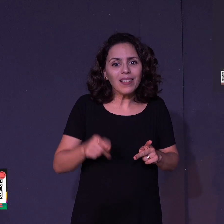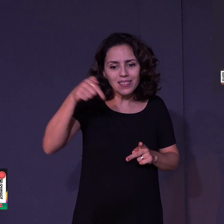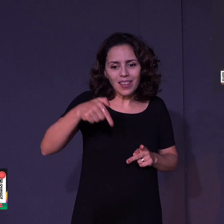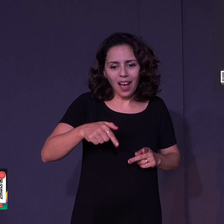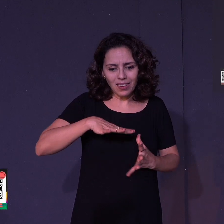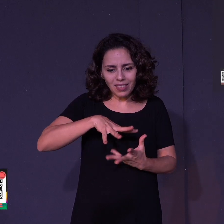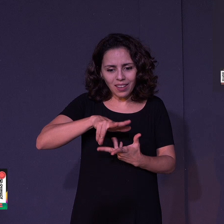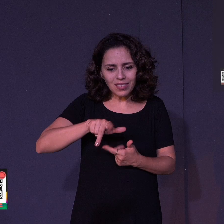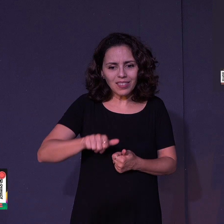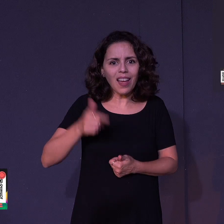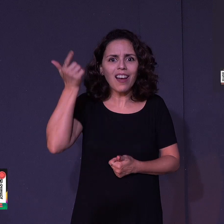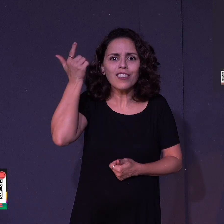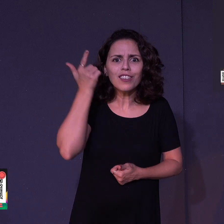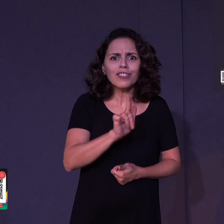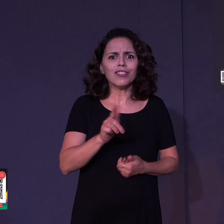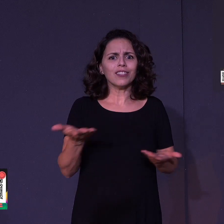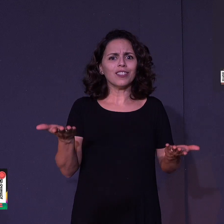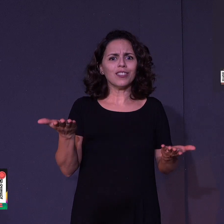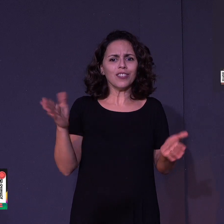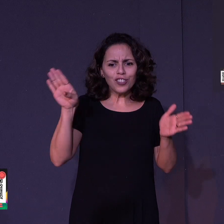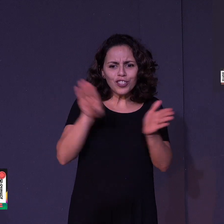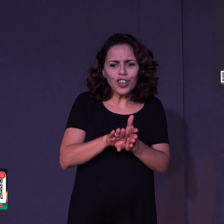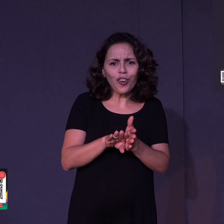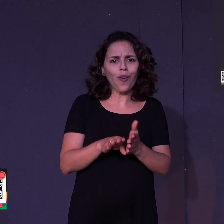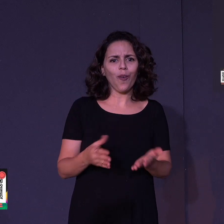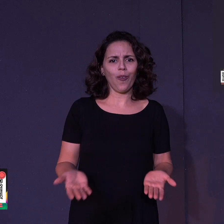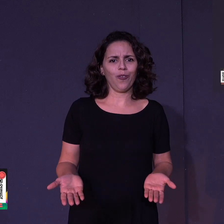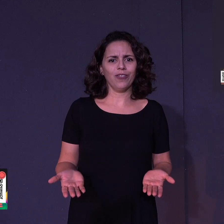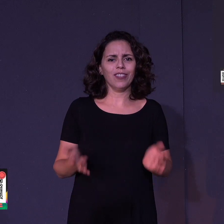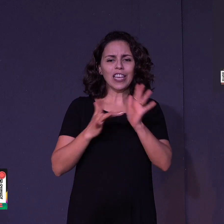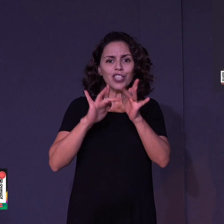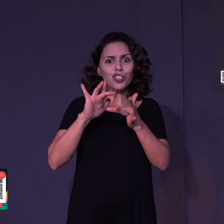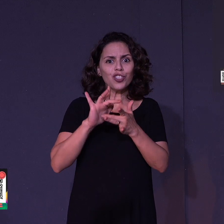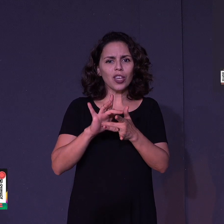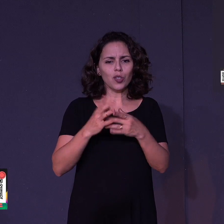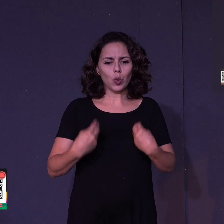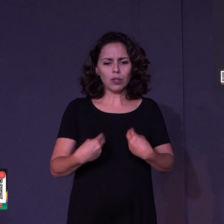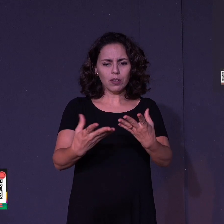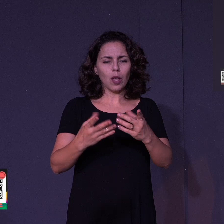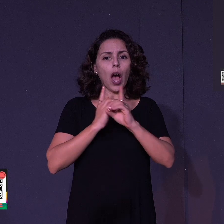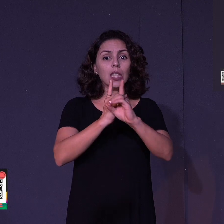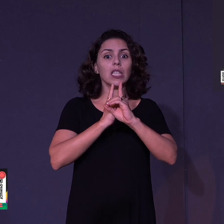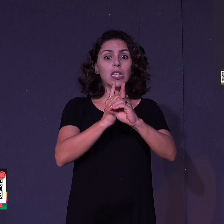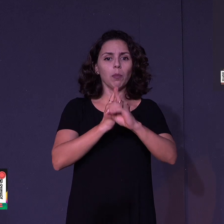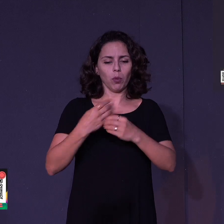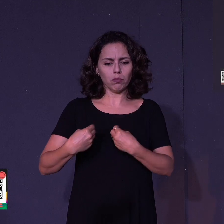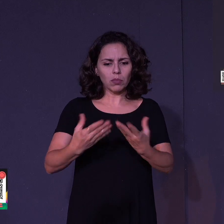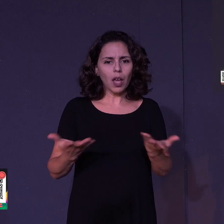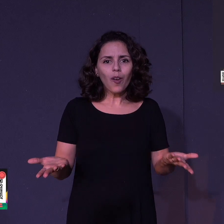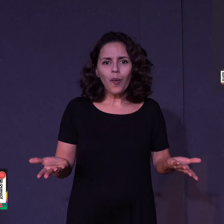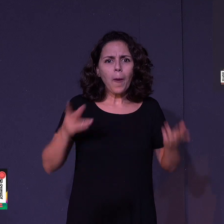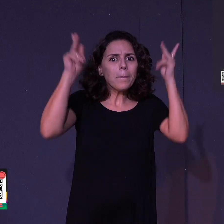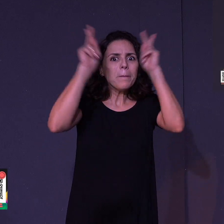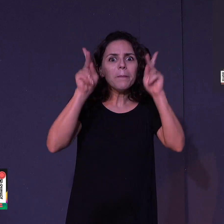2. Jesus deu aos seus discípulos a sua paz como herança perpétua antes de ir